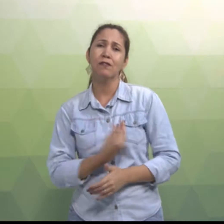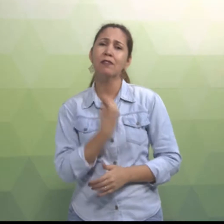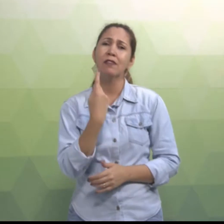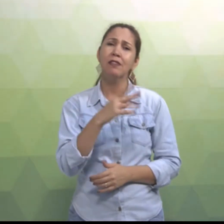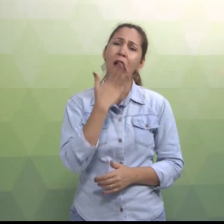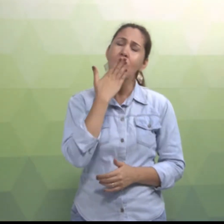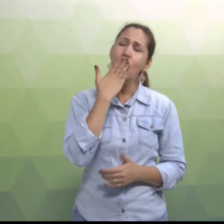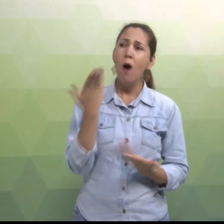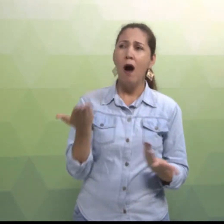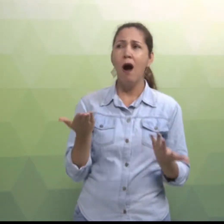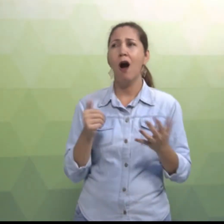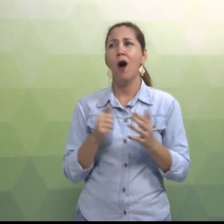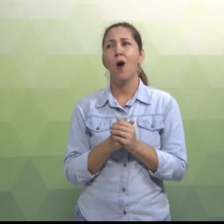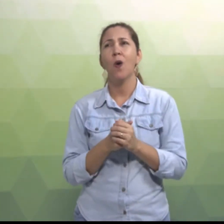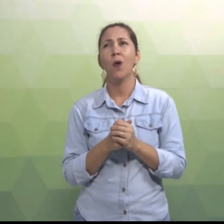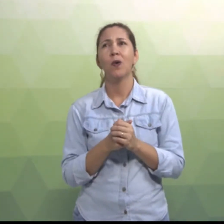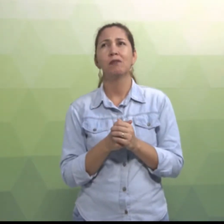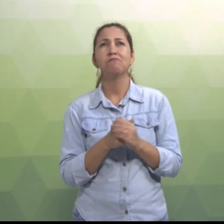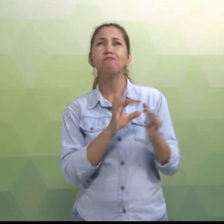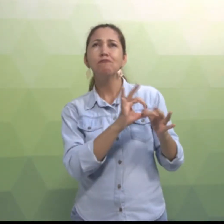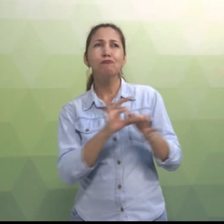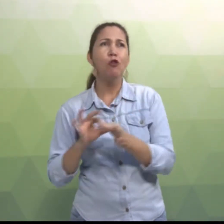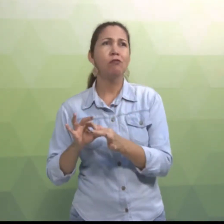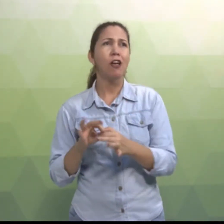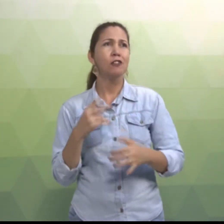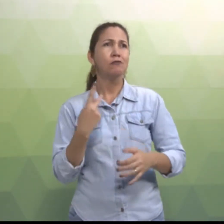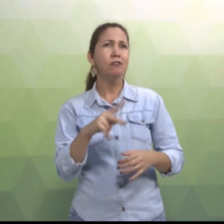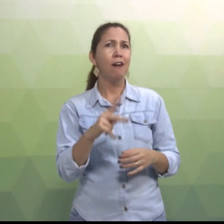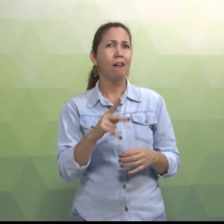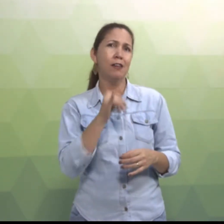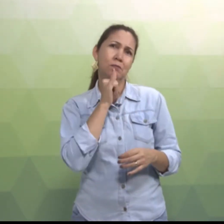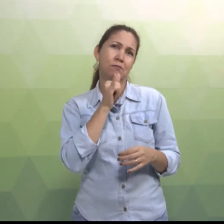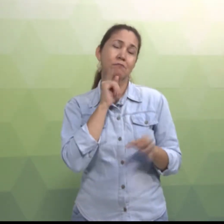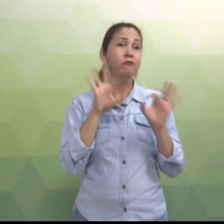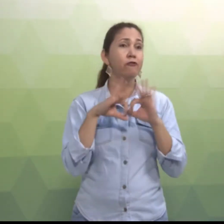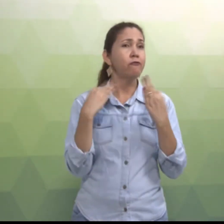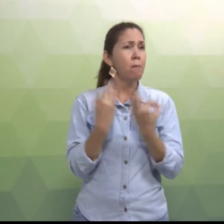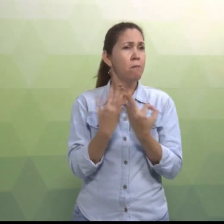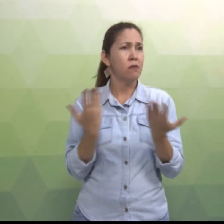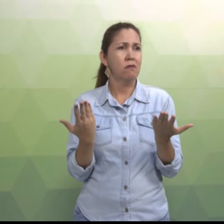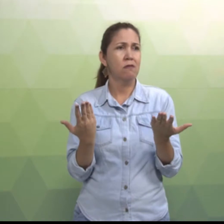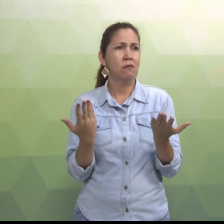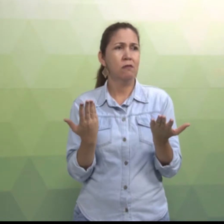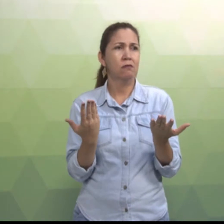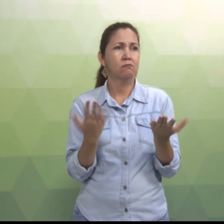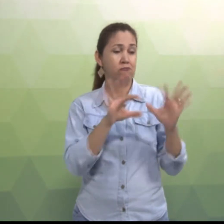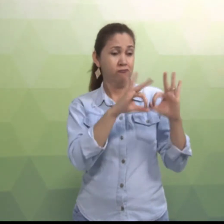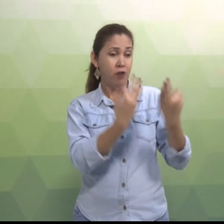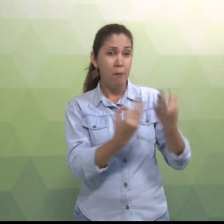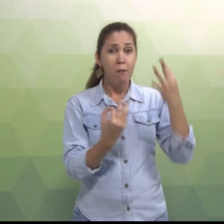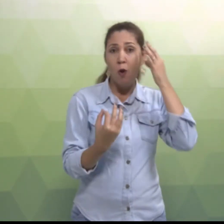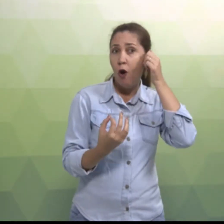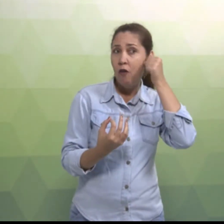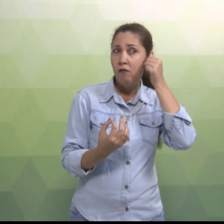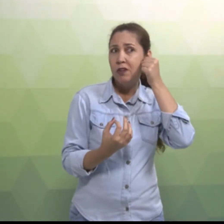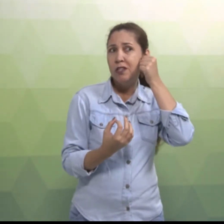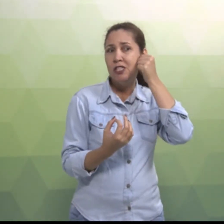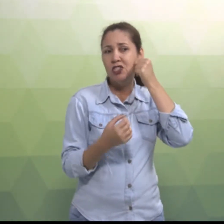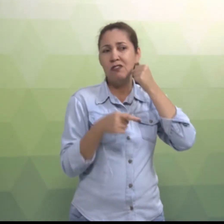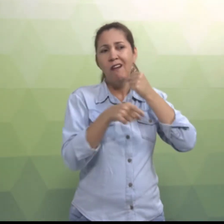dela. Qual é o contexto? Ela veio de uma família, é família de ouvintes? Não